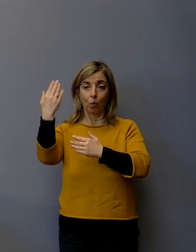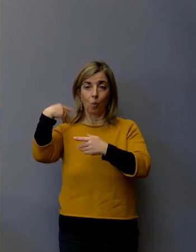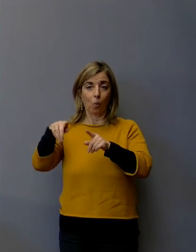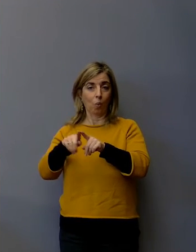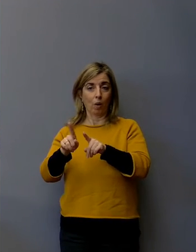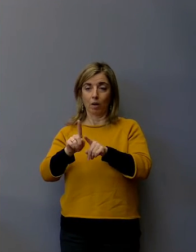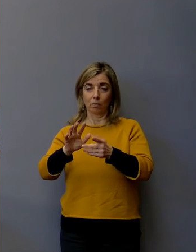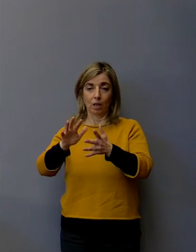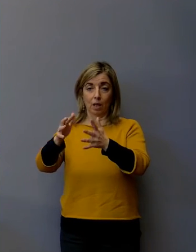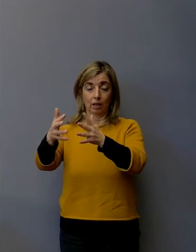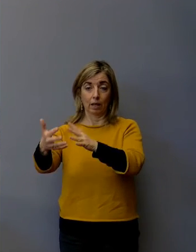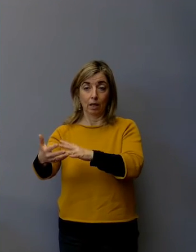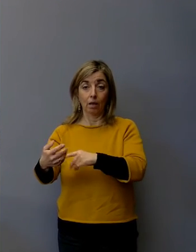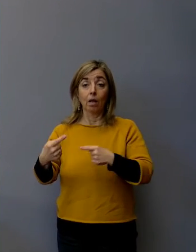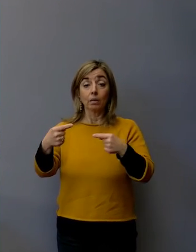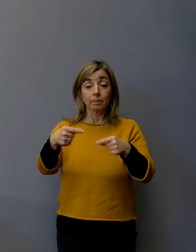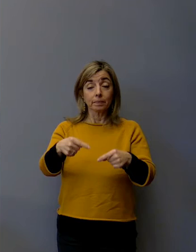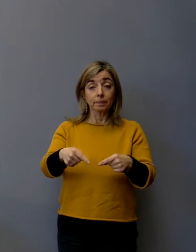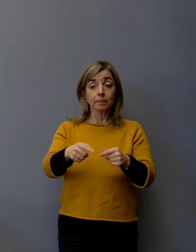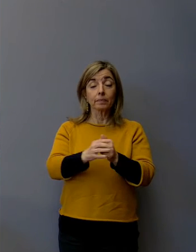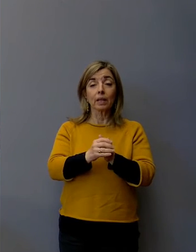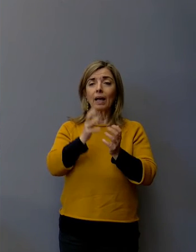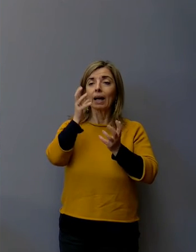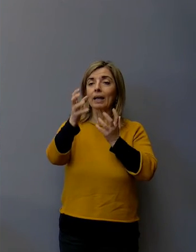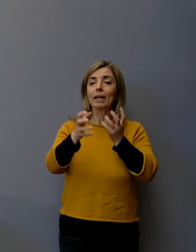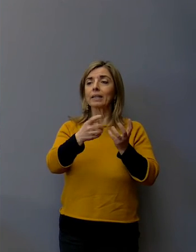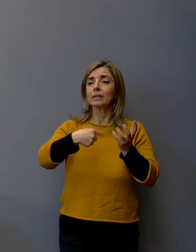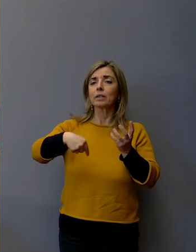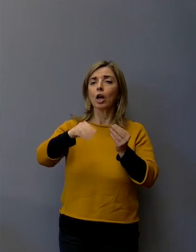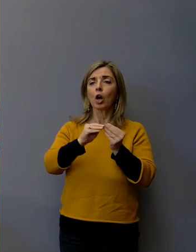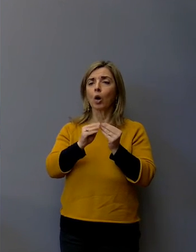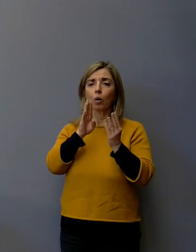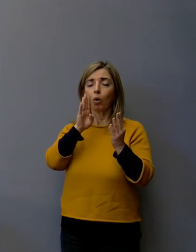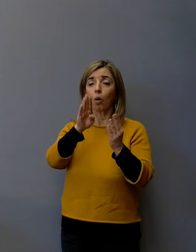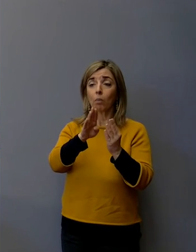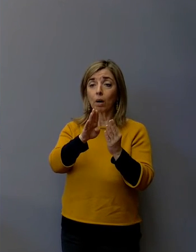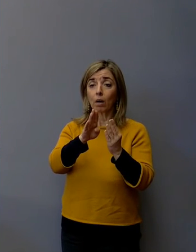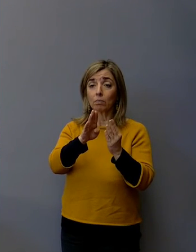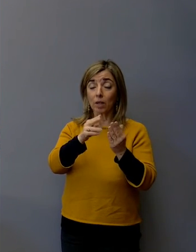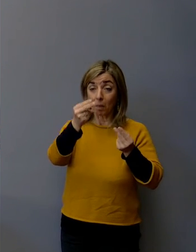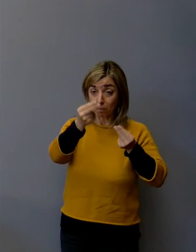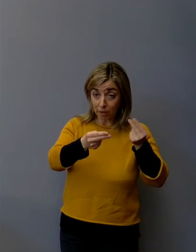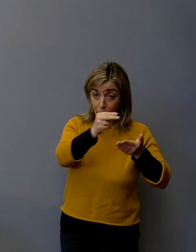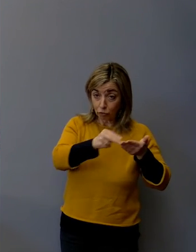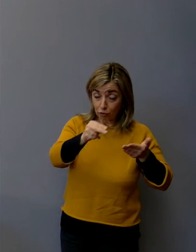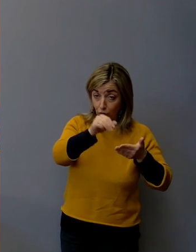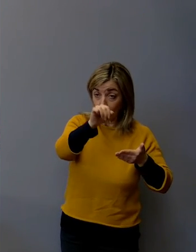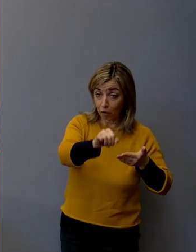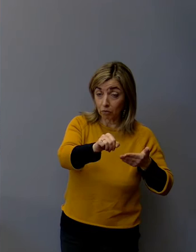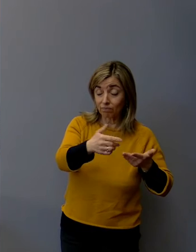questa questa questa questa crisi votando contro un bilancio non mi sembra una risposta